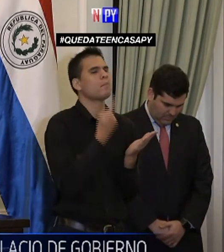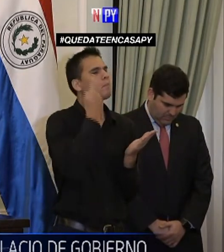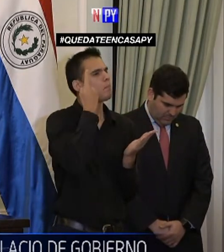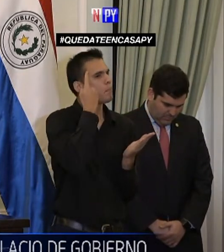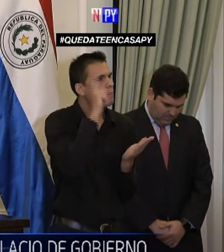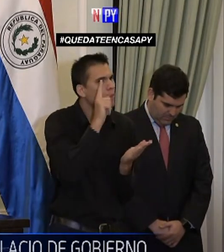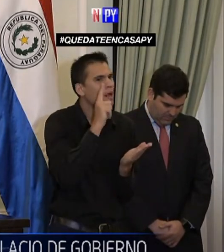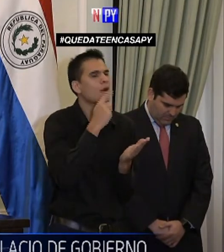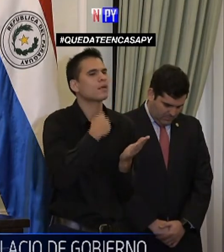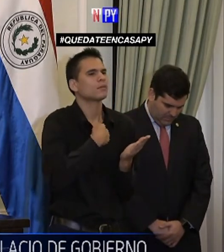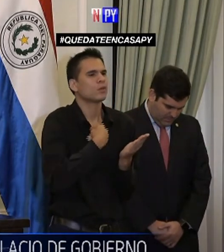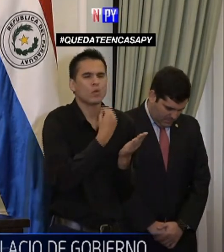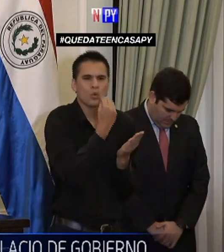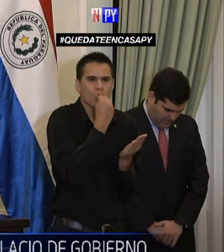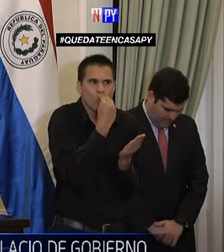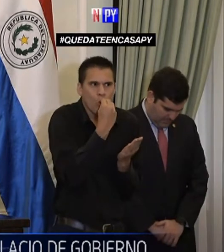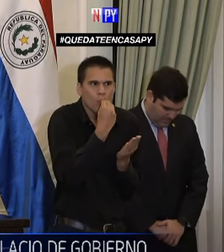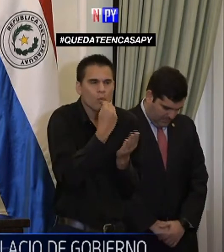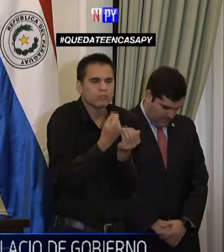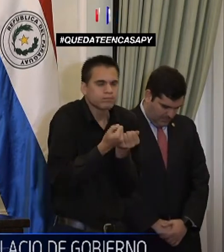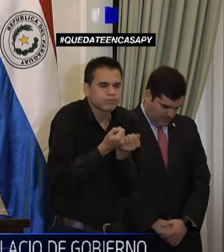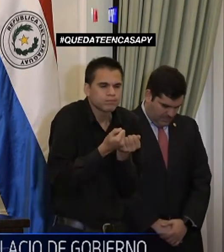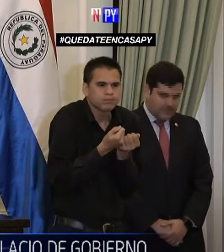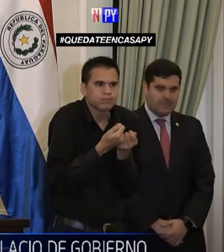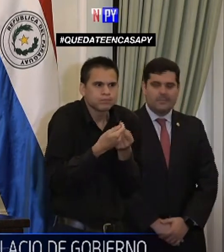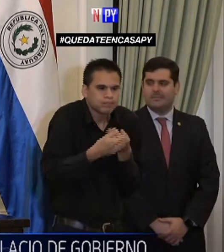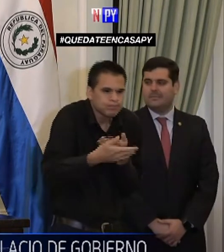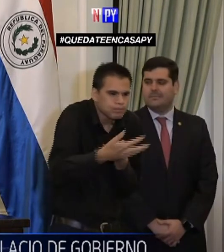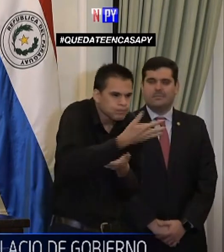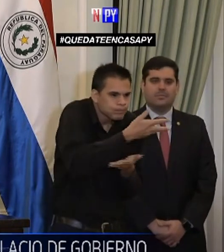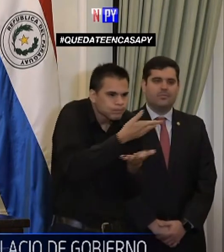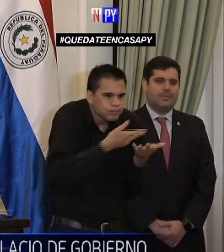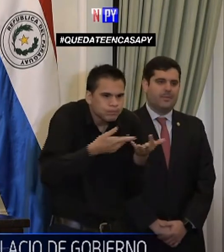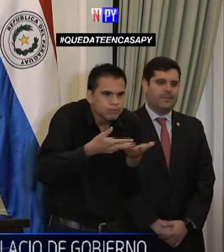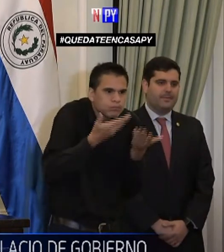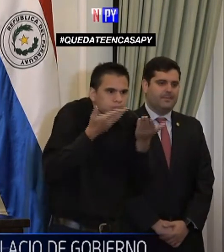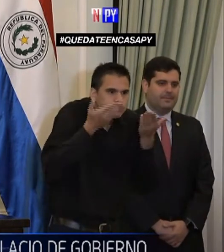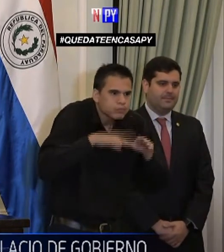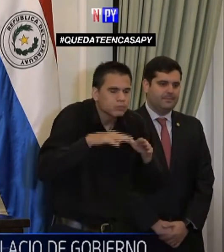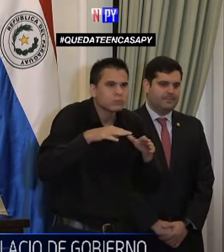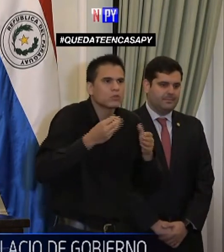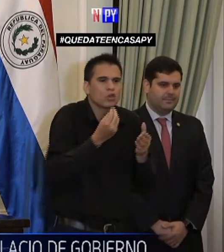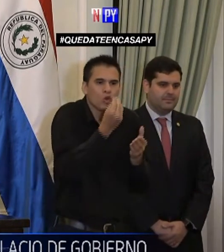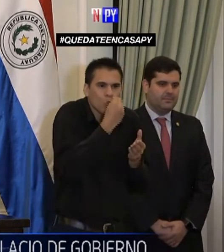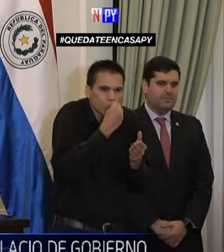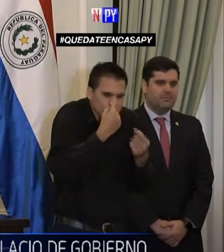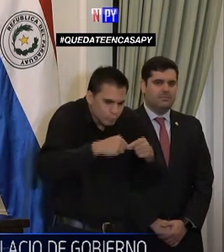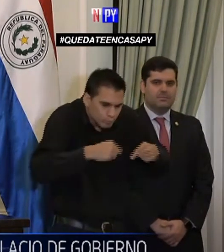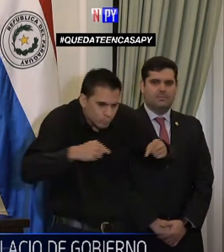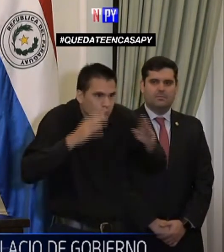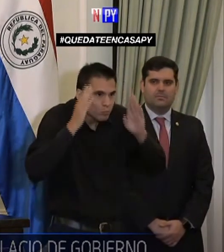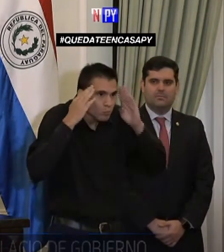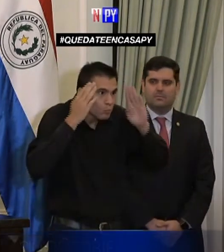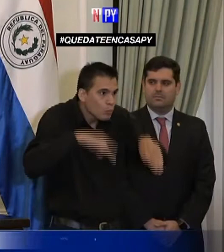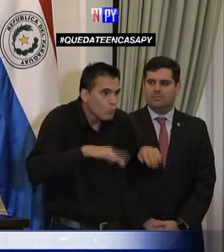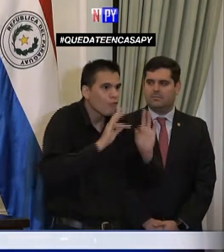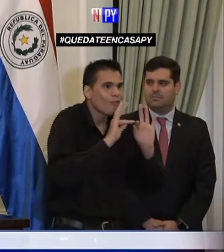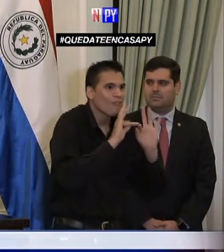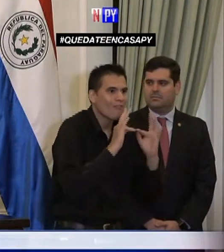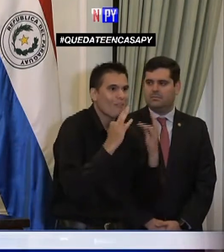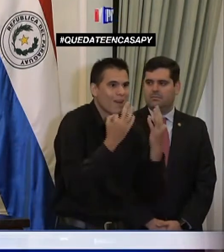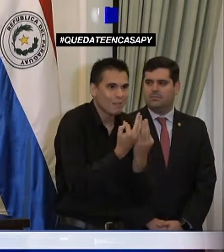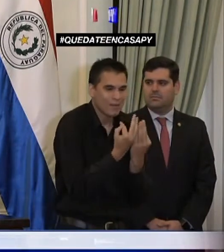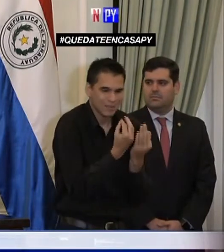autoabastecimiento interno en lo que hace a productos de la canasta básica familiar.